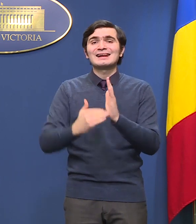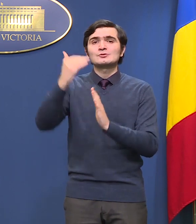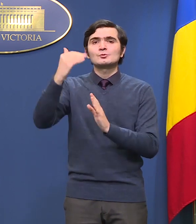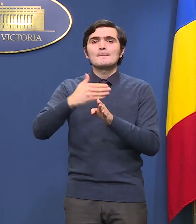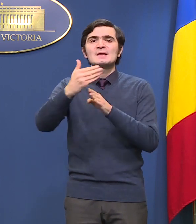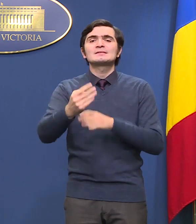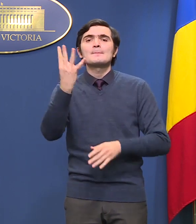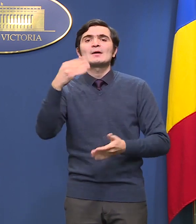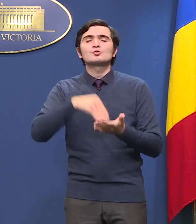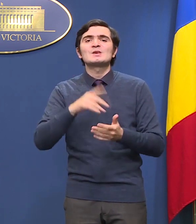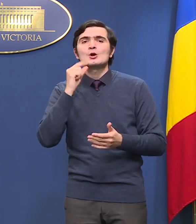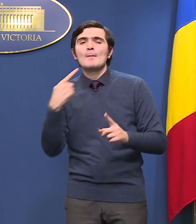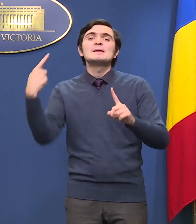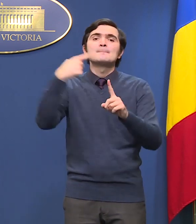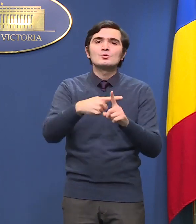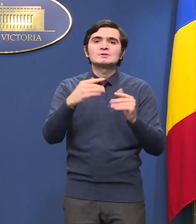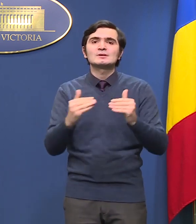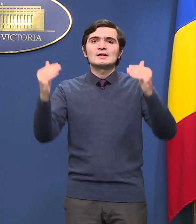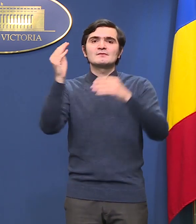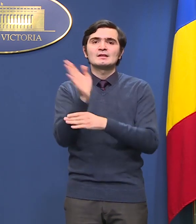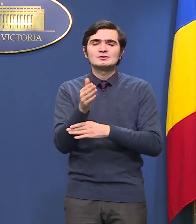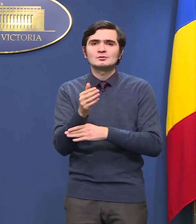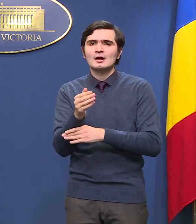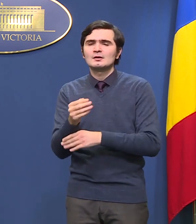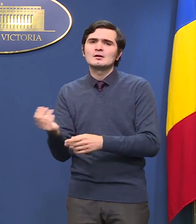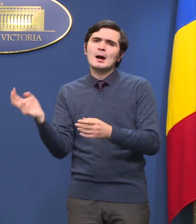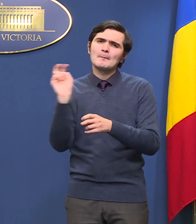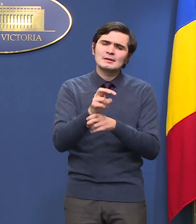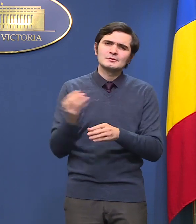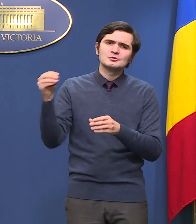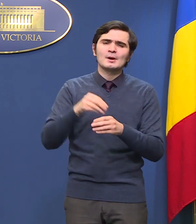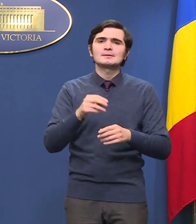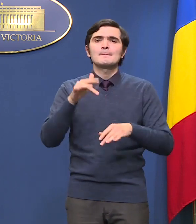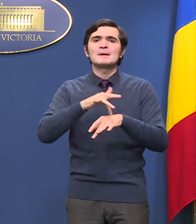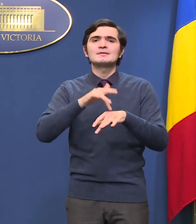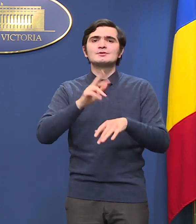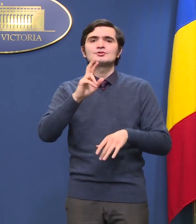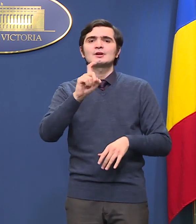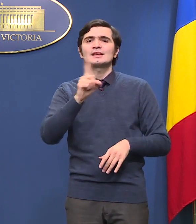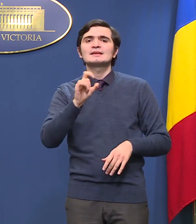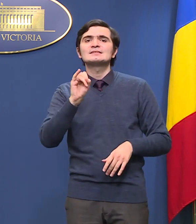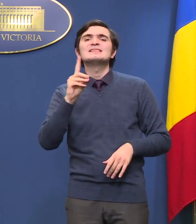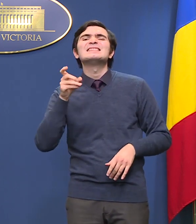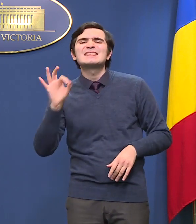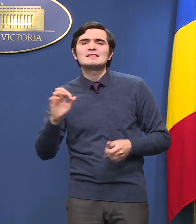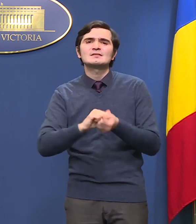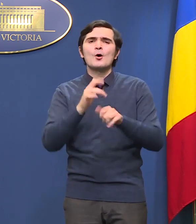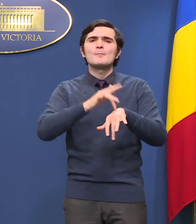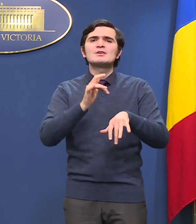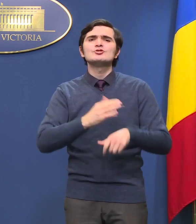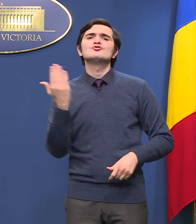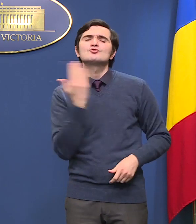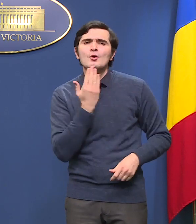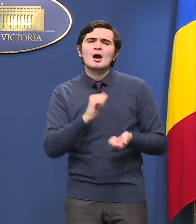național. Am implicat rezidenți, am implicat medici școlari, am implicat medici